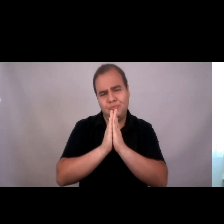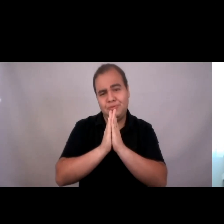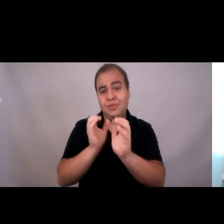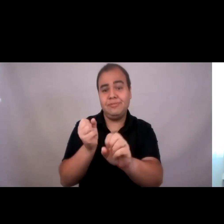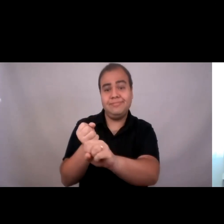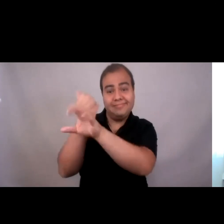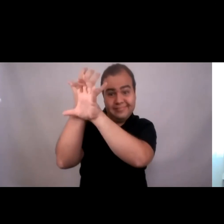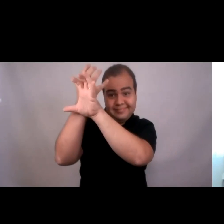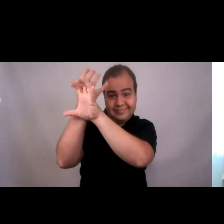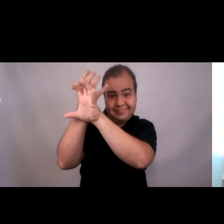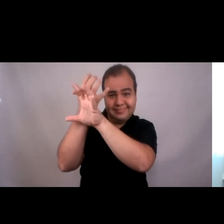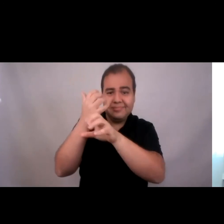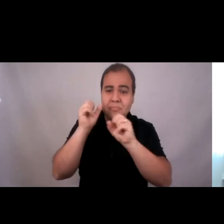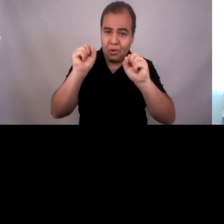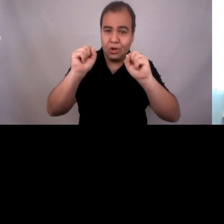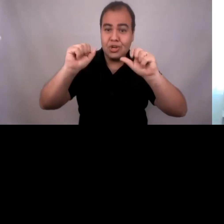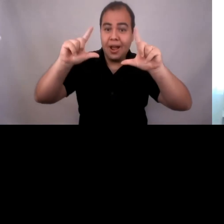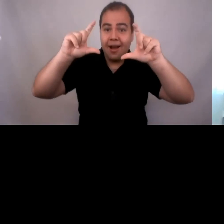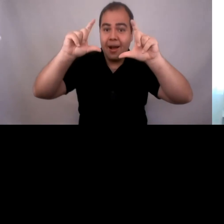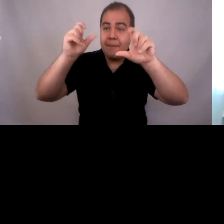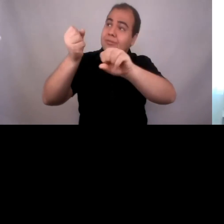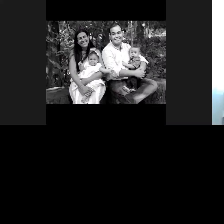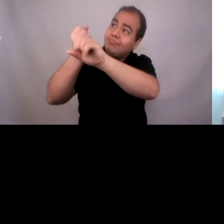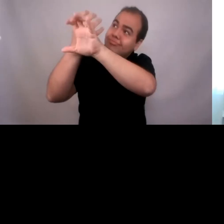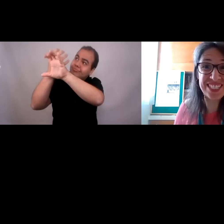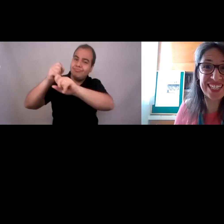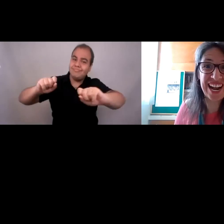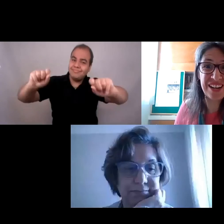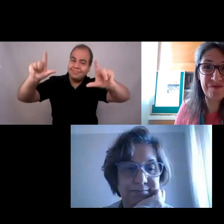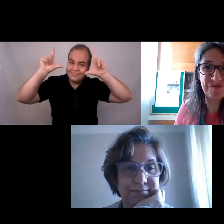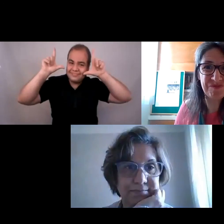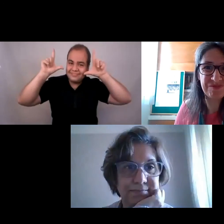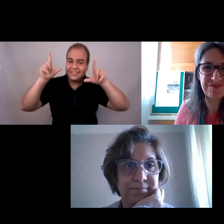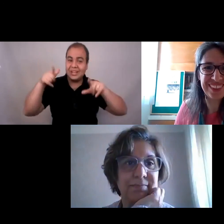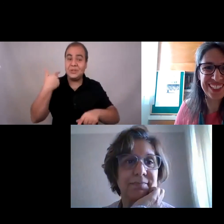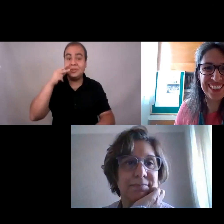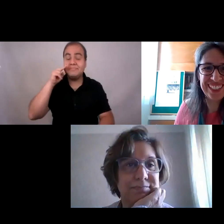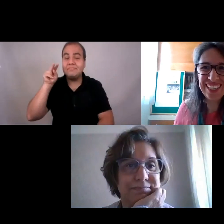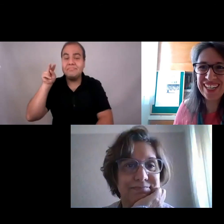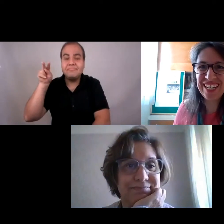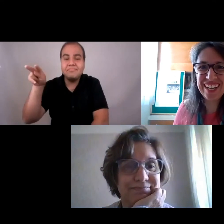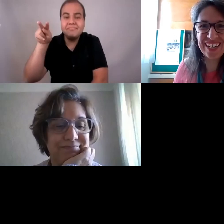possa ligar nossas câmeras, que a gente possa se enxergar,